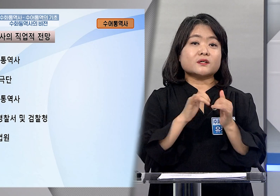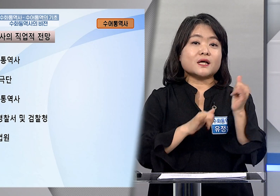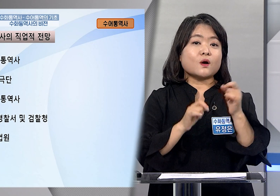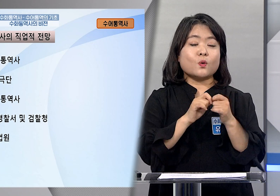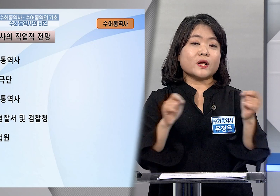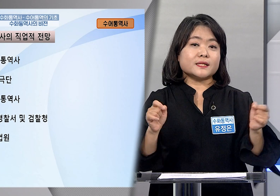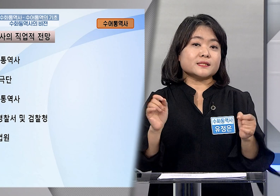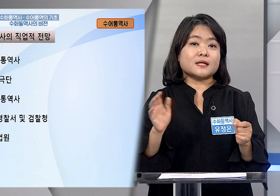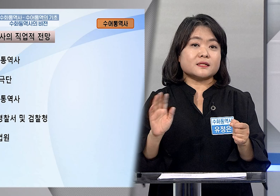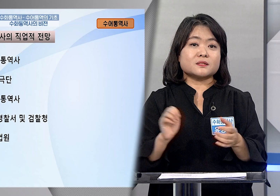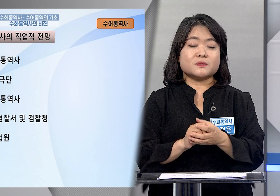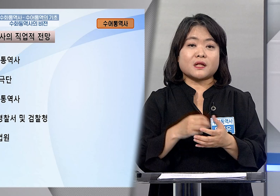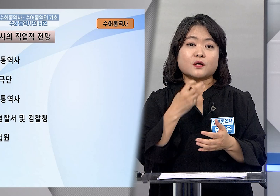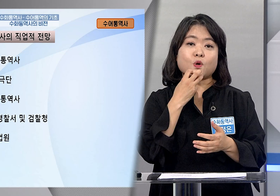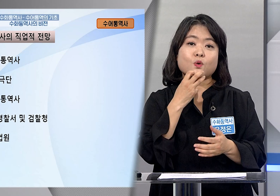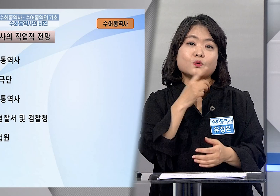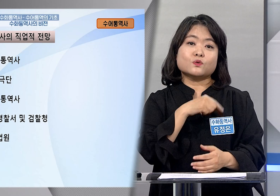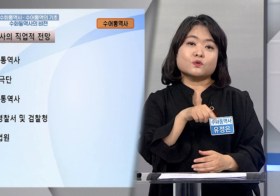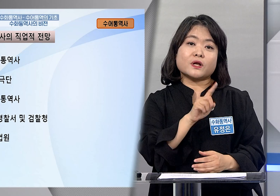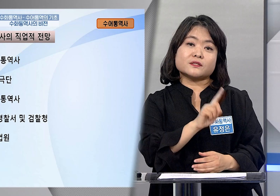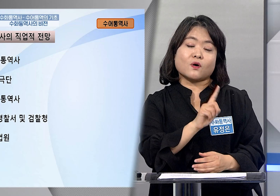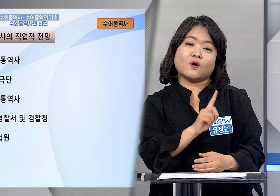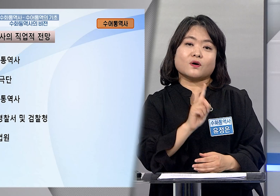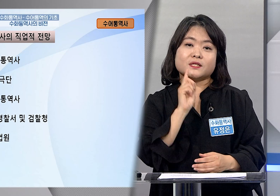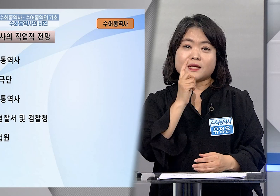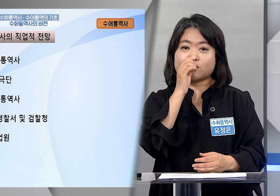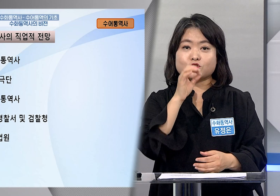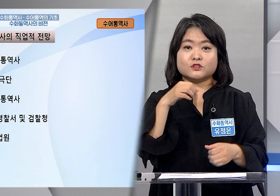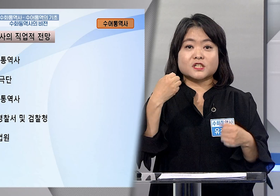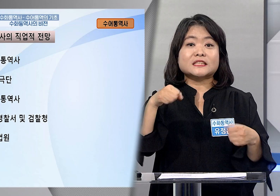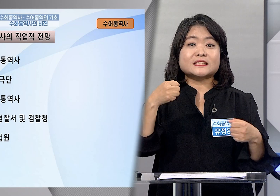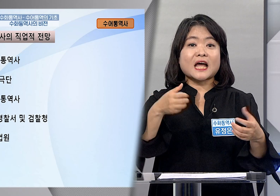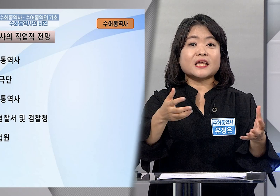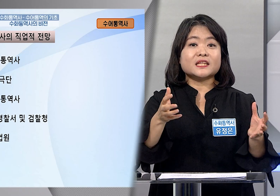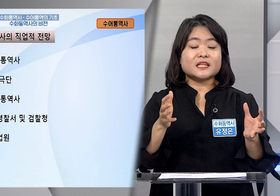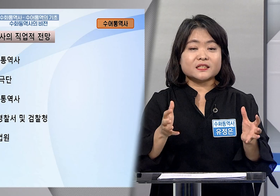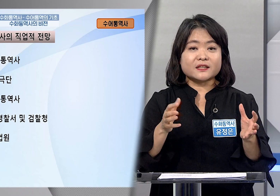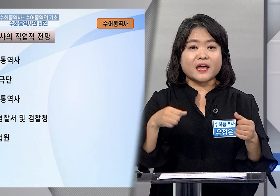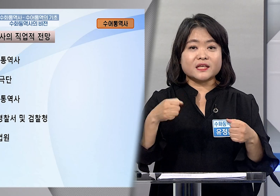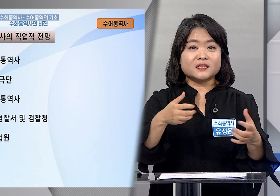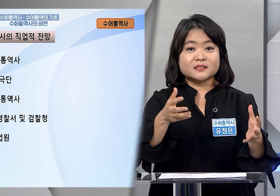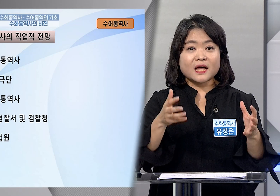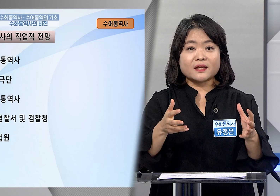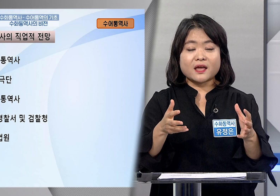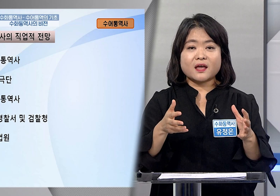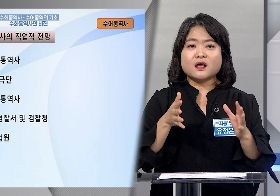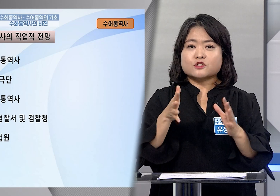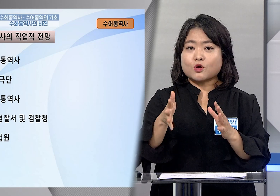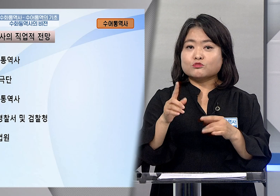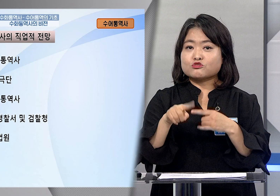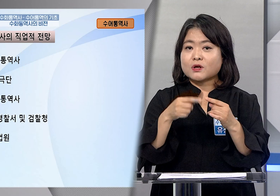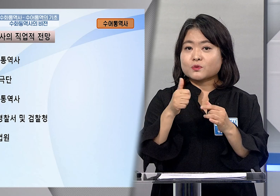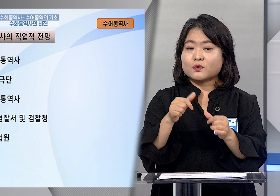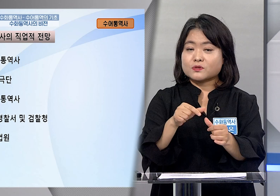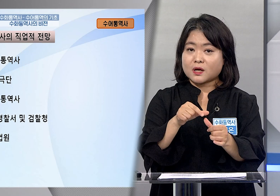역사가 오래되지는 않습니다. 서울에서 이 예술 극단이 있는데 이 극단에 전문 수화